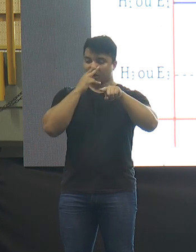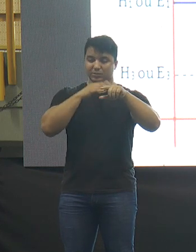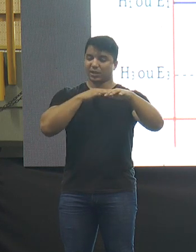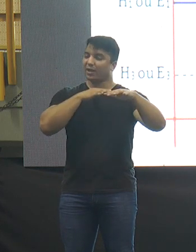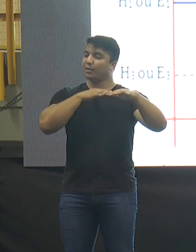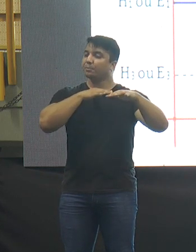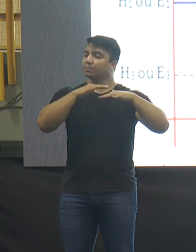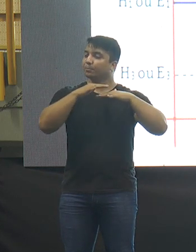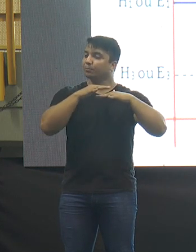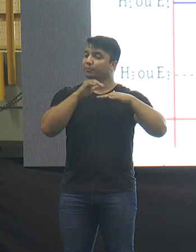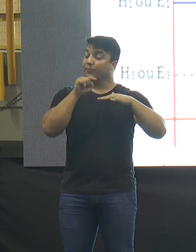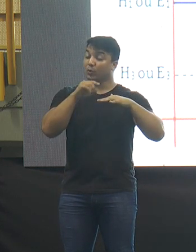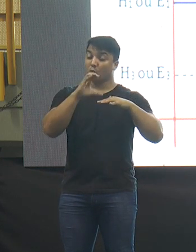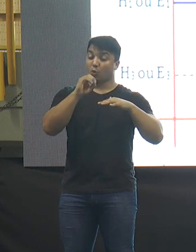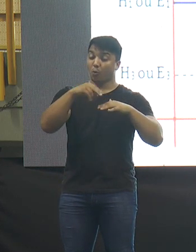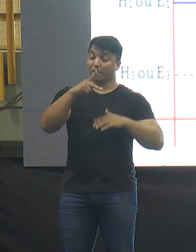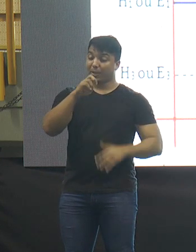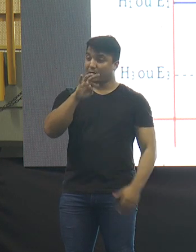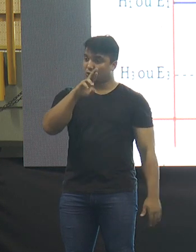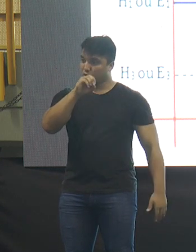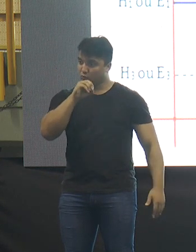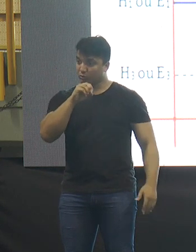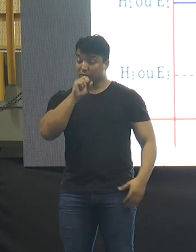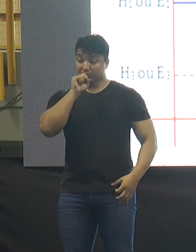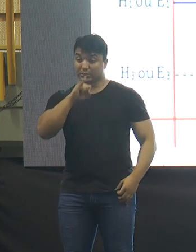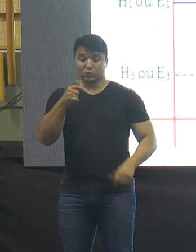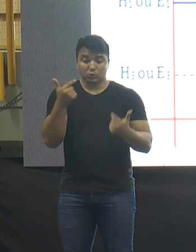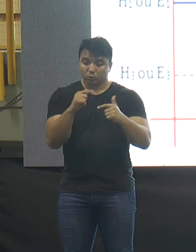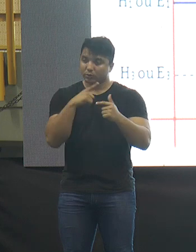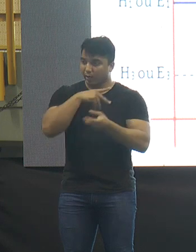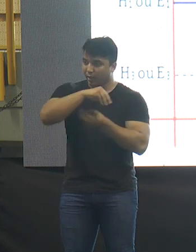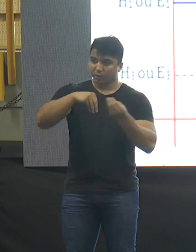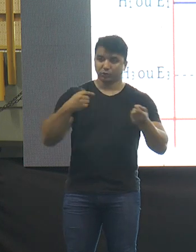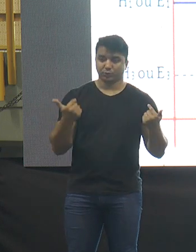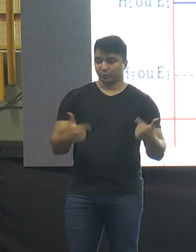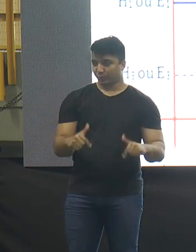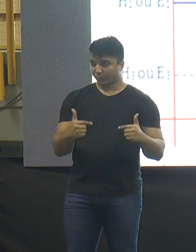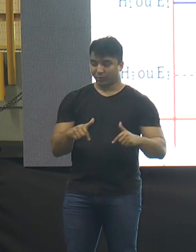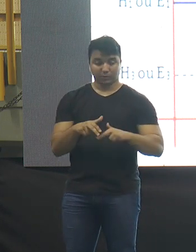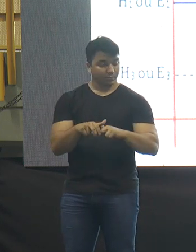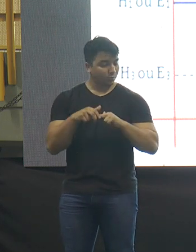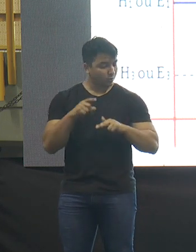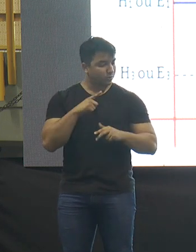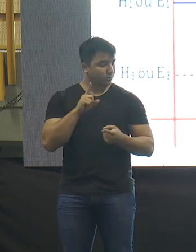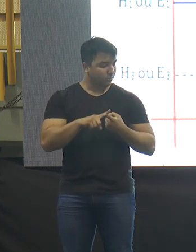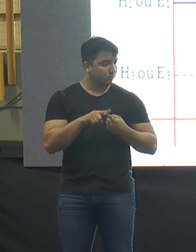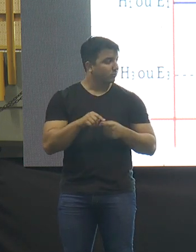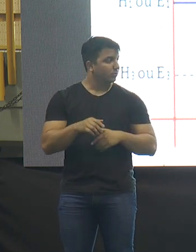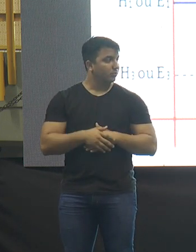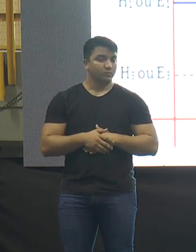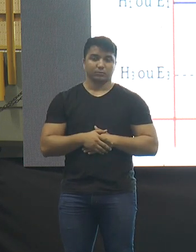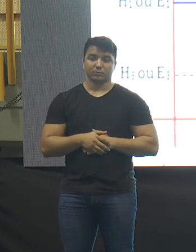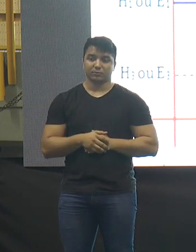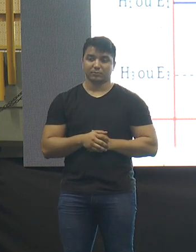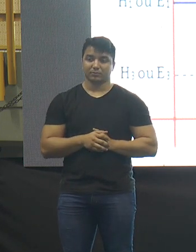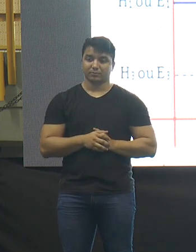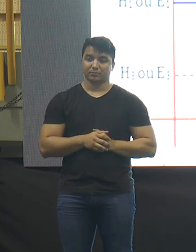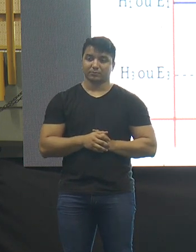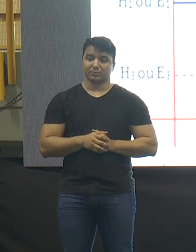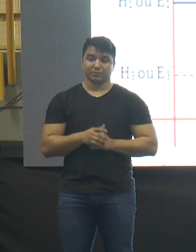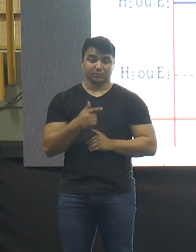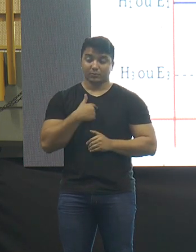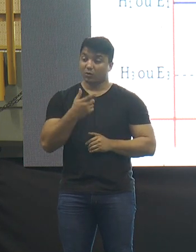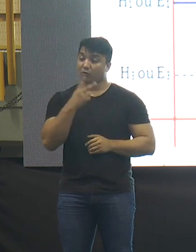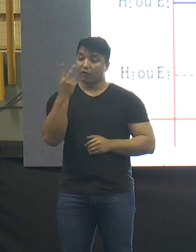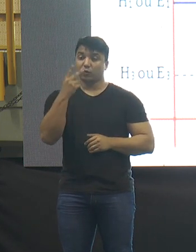ativado. Porque se você não tiver, você não consegue montar a reação. Então, esse rapaz lindão que está me ajudando a aula toda, meu querido, diga um